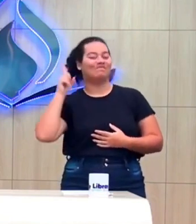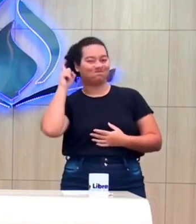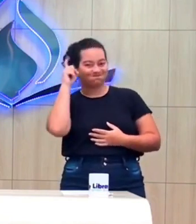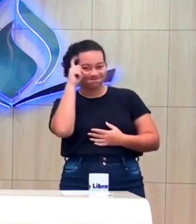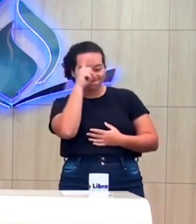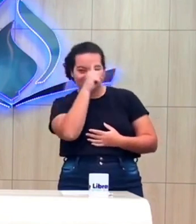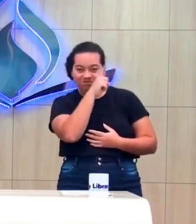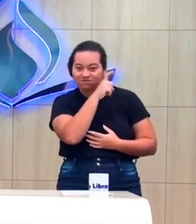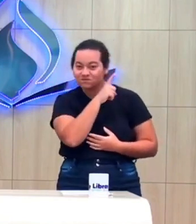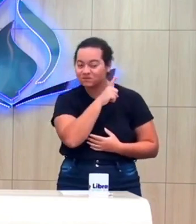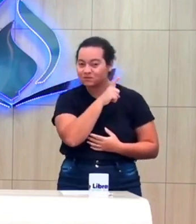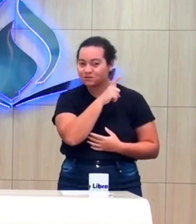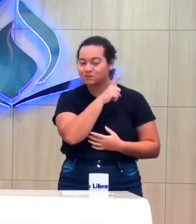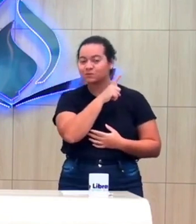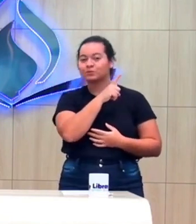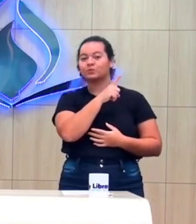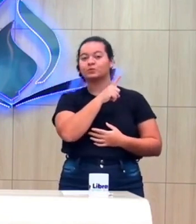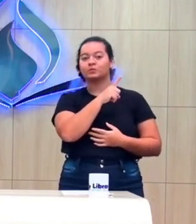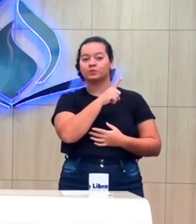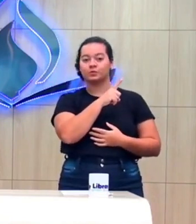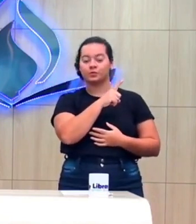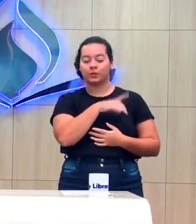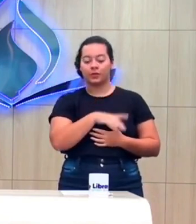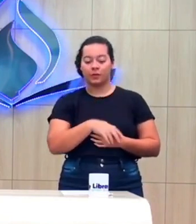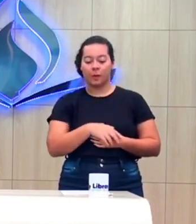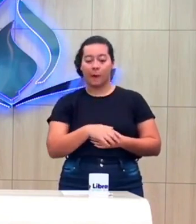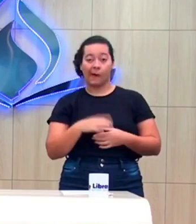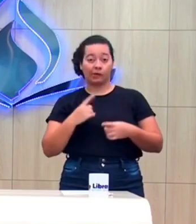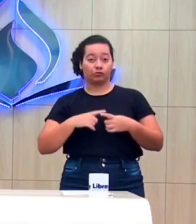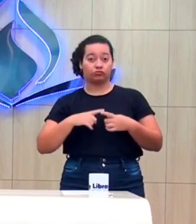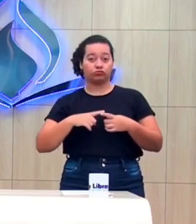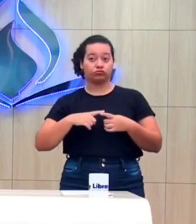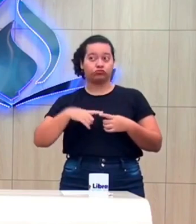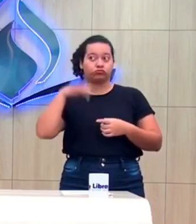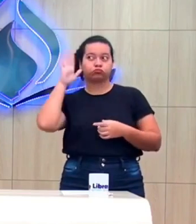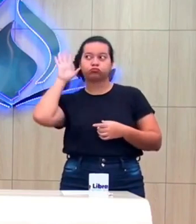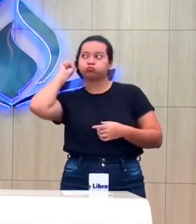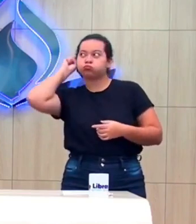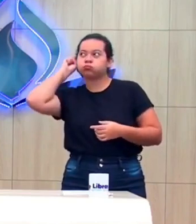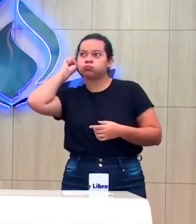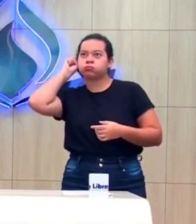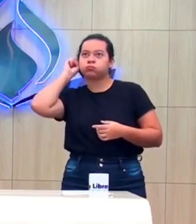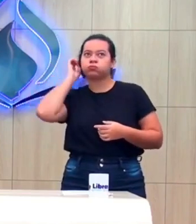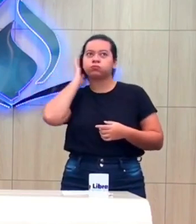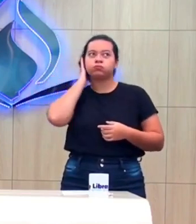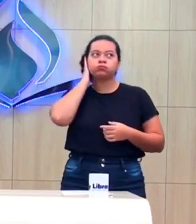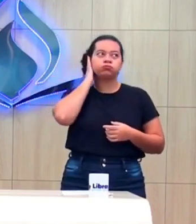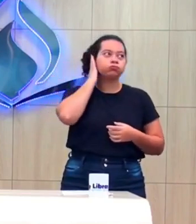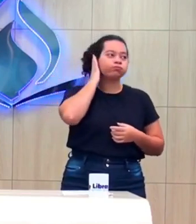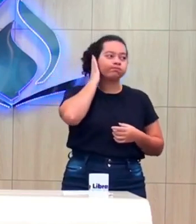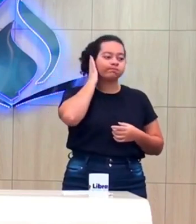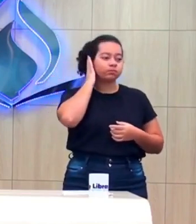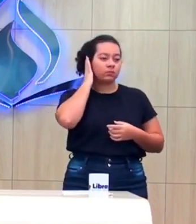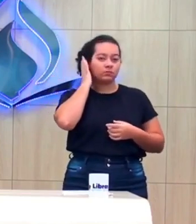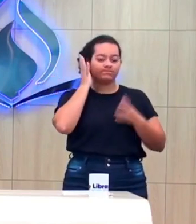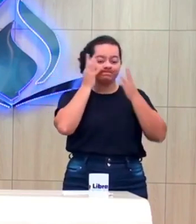serem imperfeitos, por falta da audição, eles foram